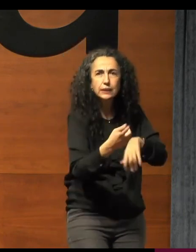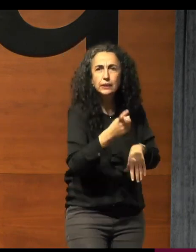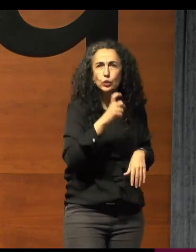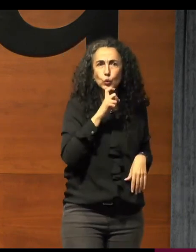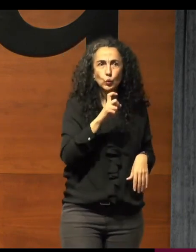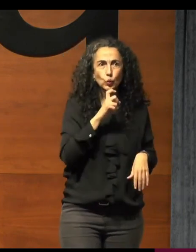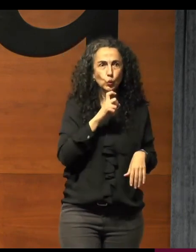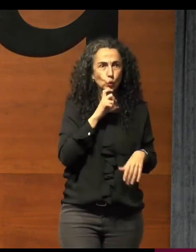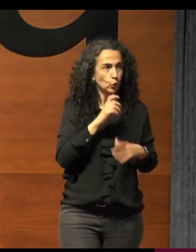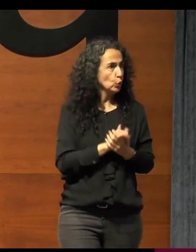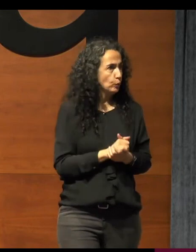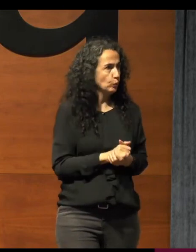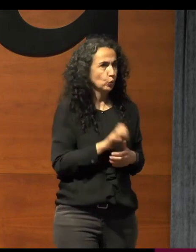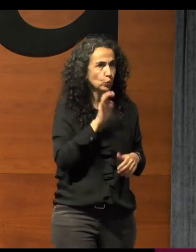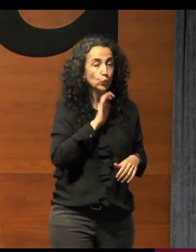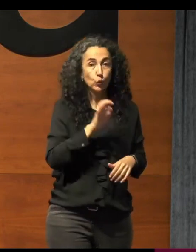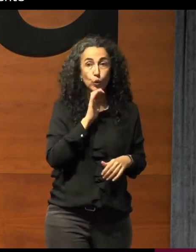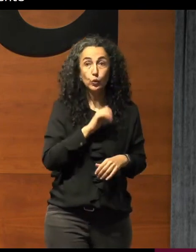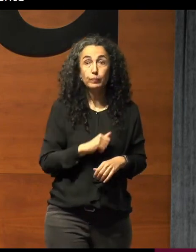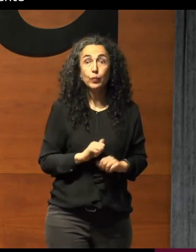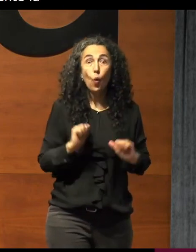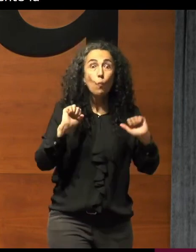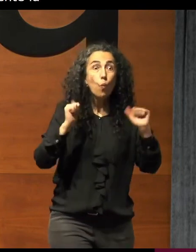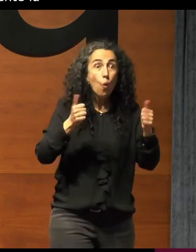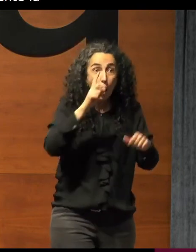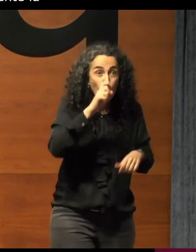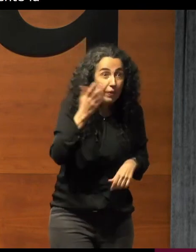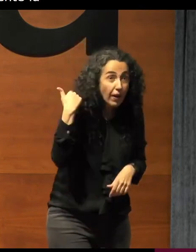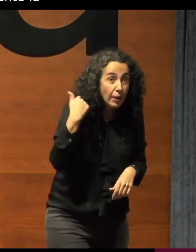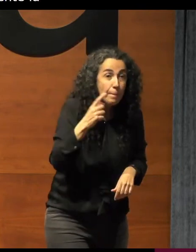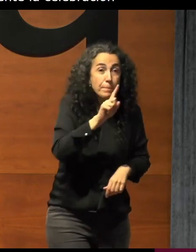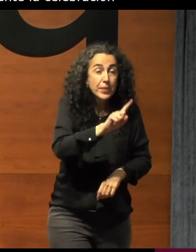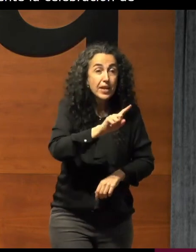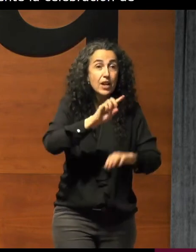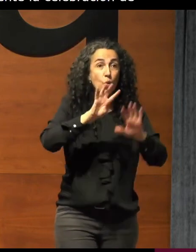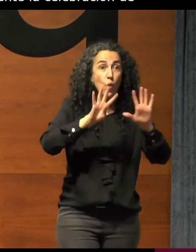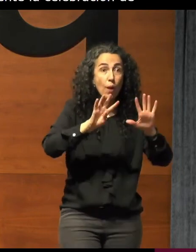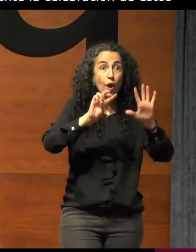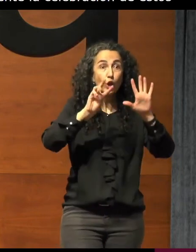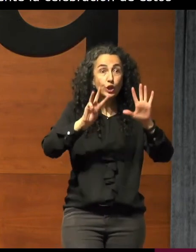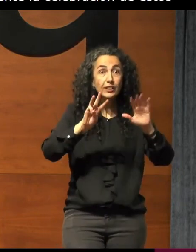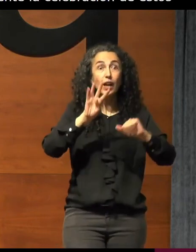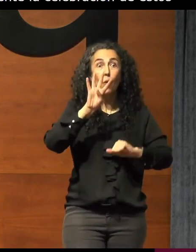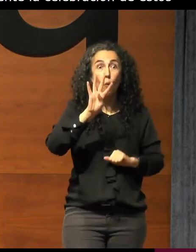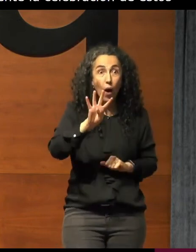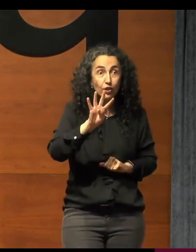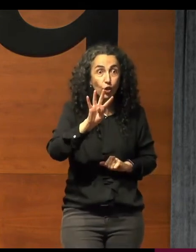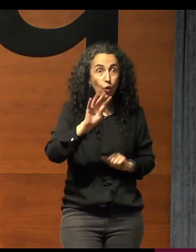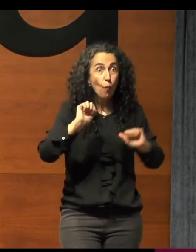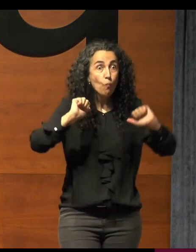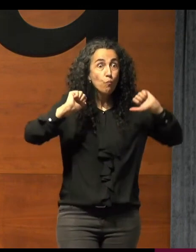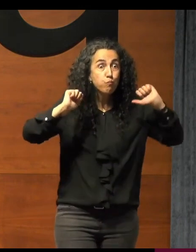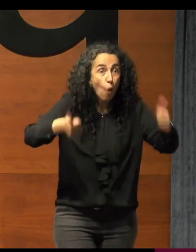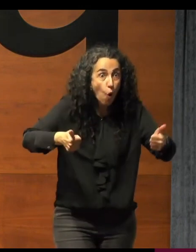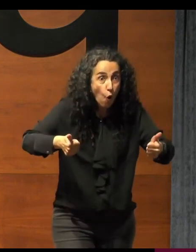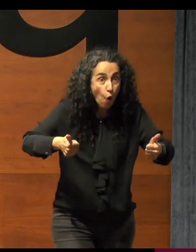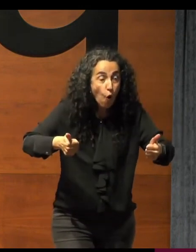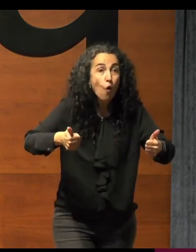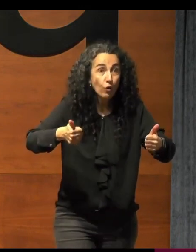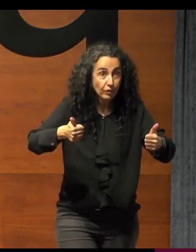recurrente la celebración de estos festivales. Y la evolución que ha llevado ha sido muy curiosa, porque si recordáis, en sus inicios, en el año